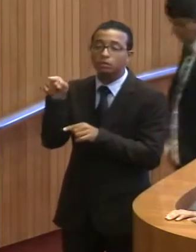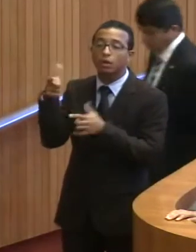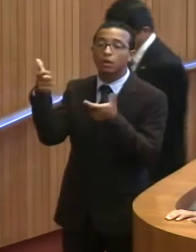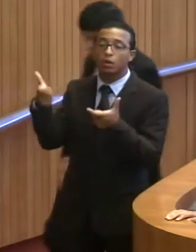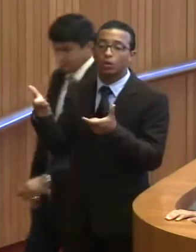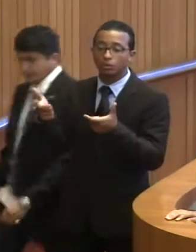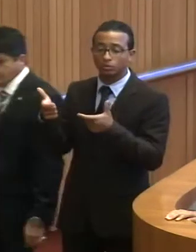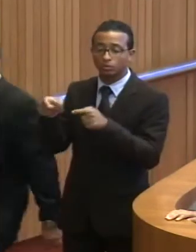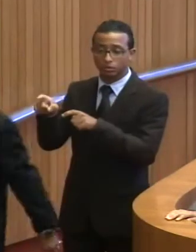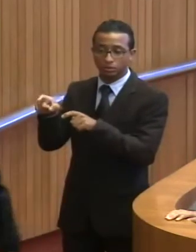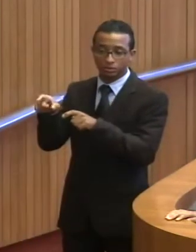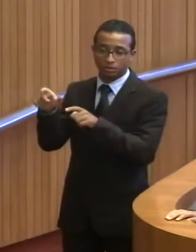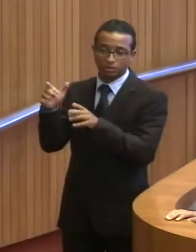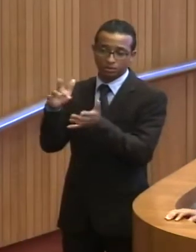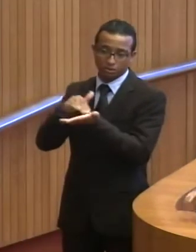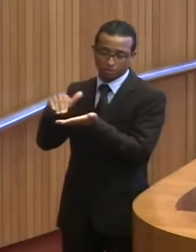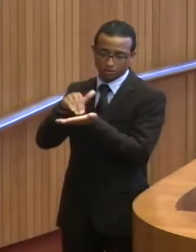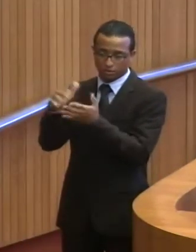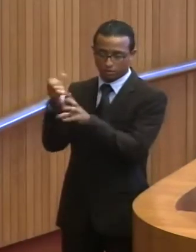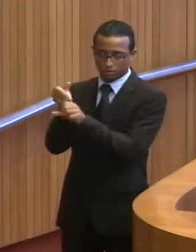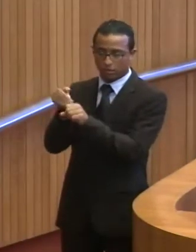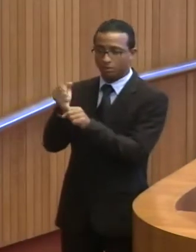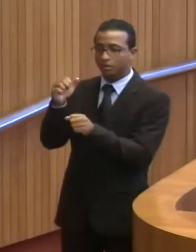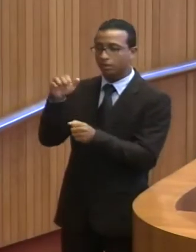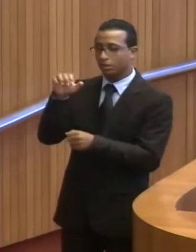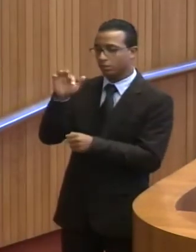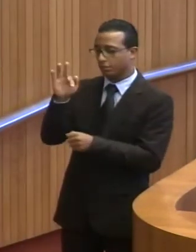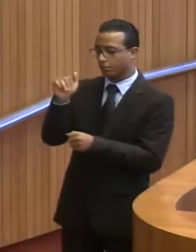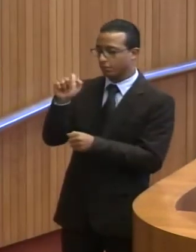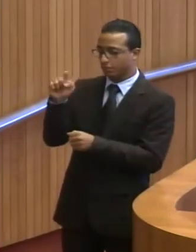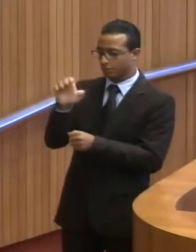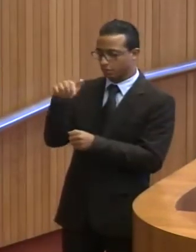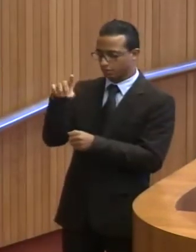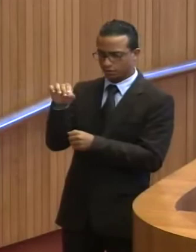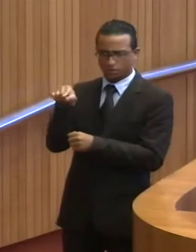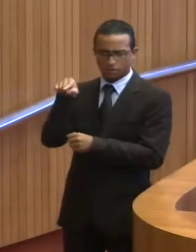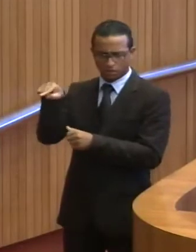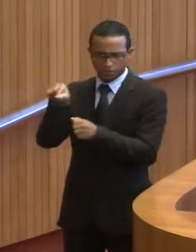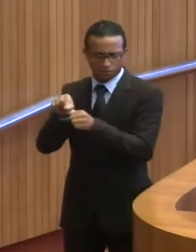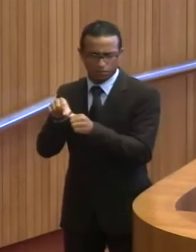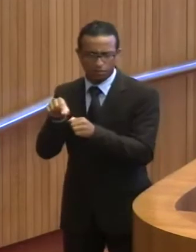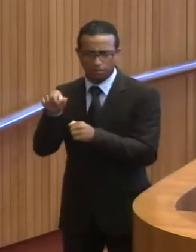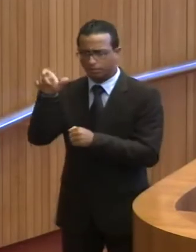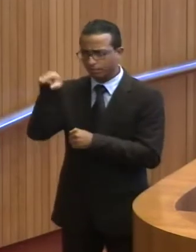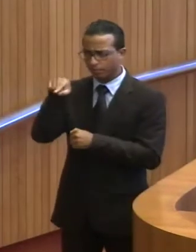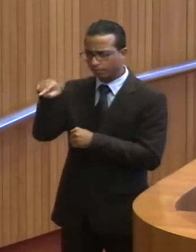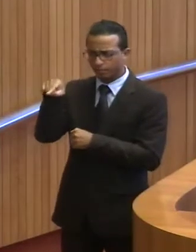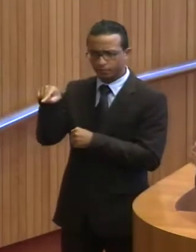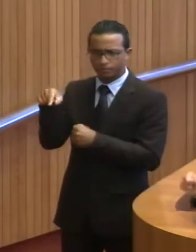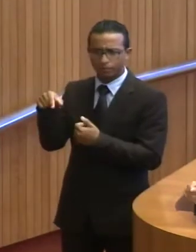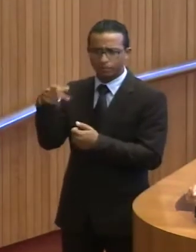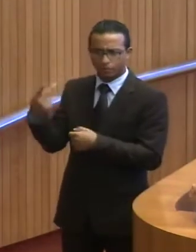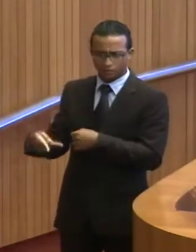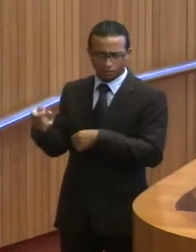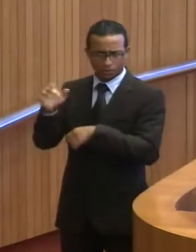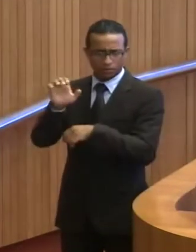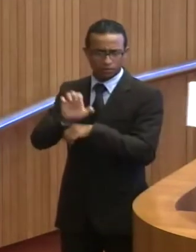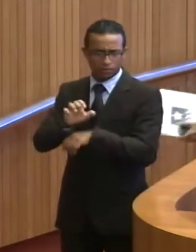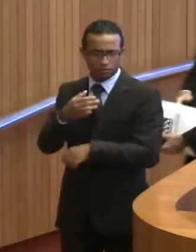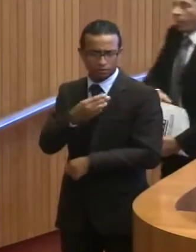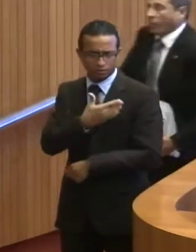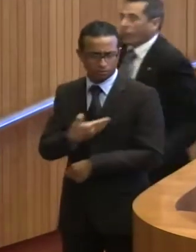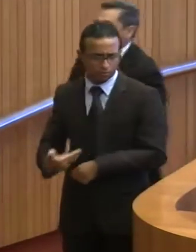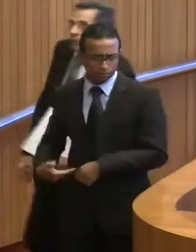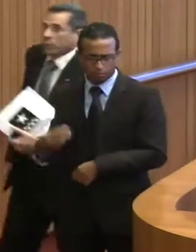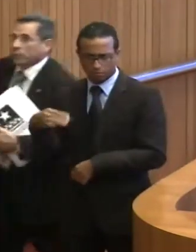fazendário estadual. Por quê? A consulta não deveria ter sido feita no órgão fazendário estadual,